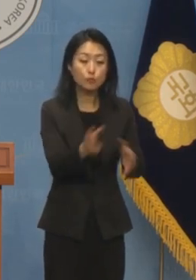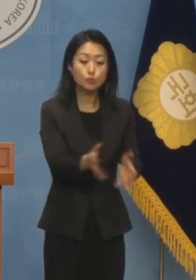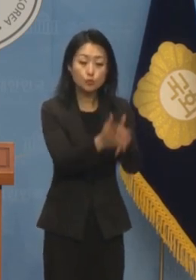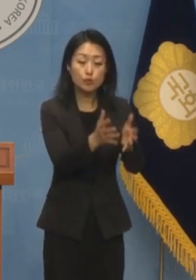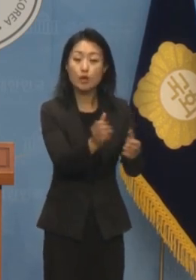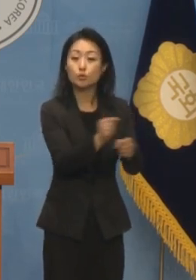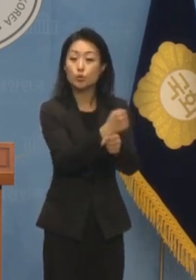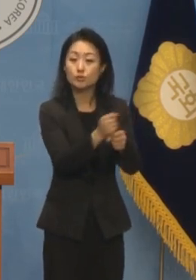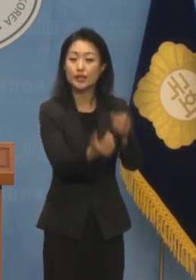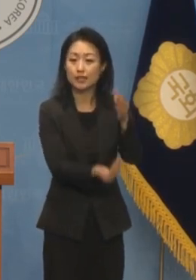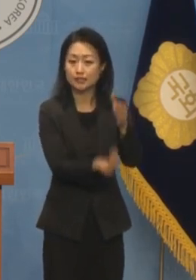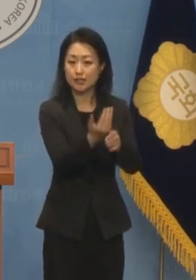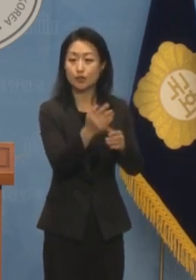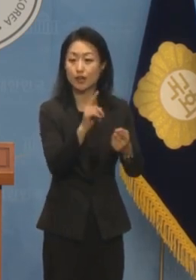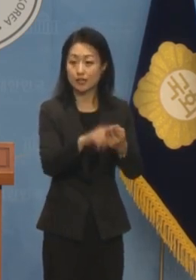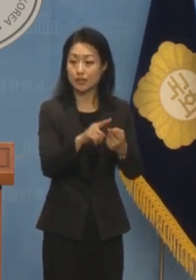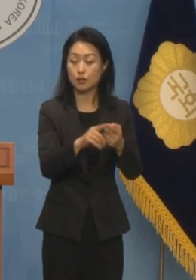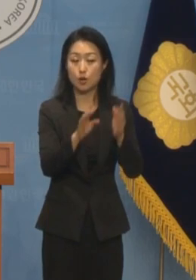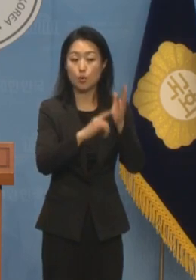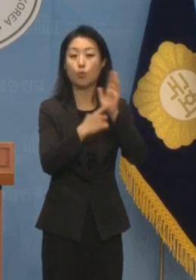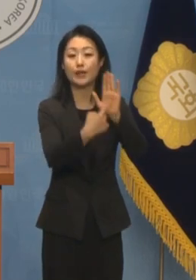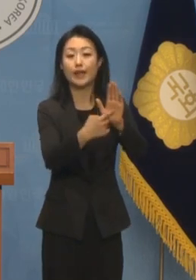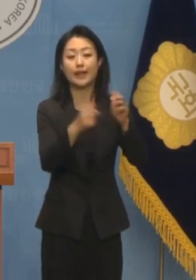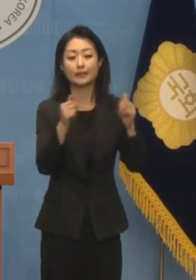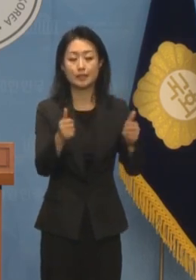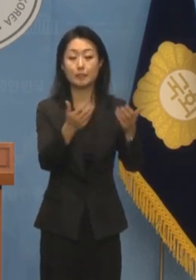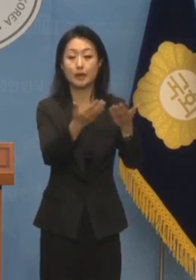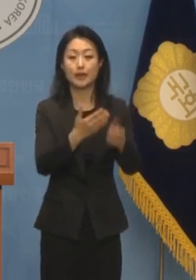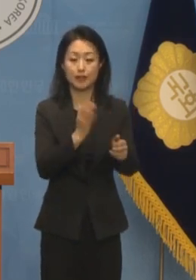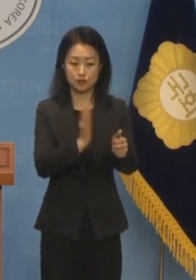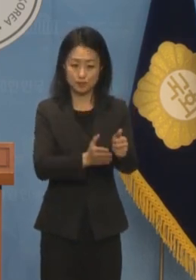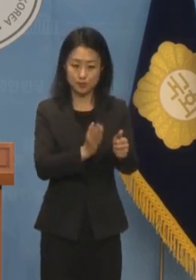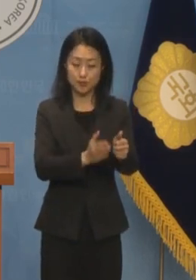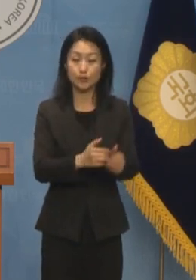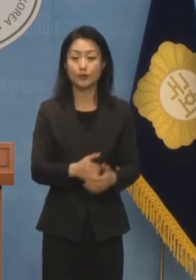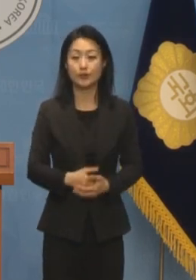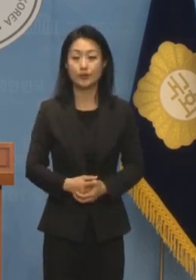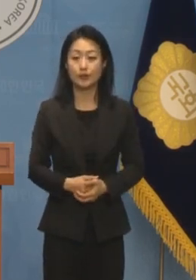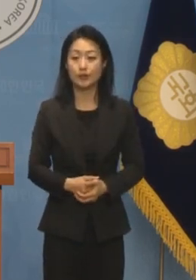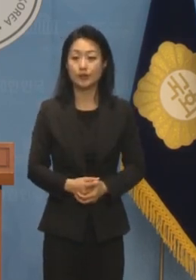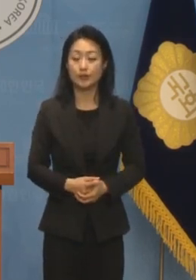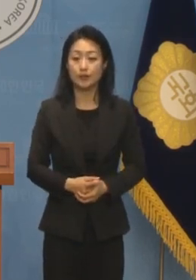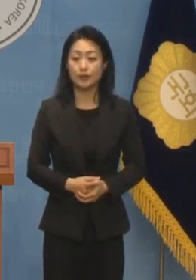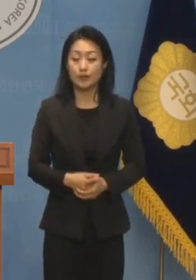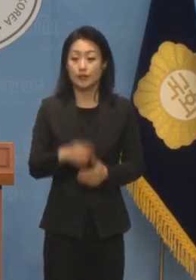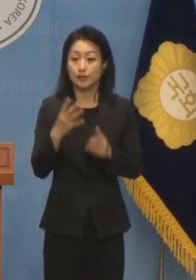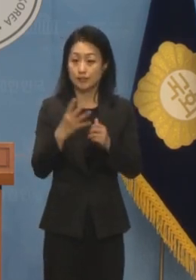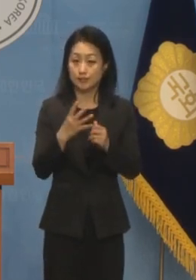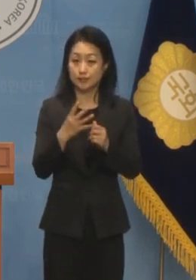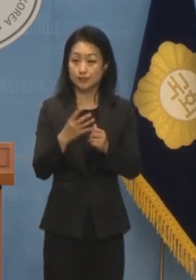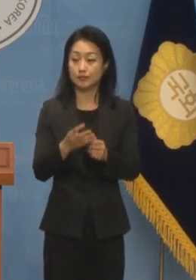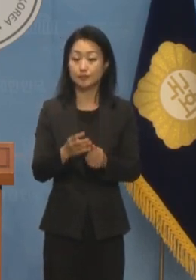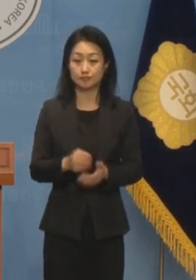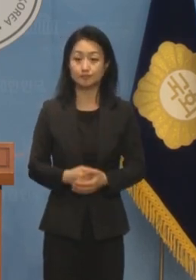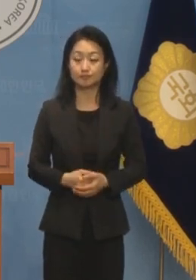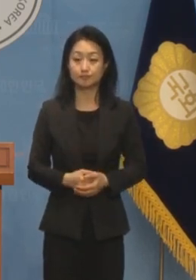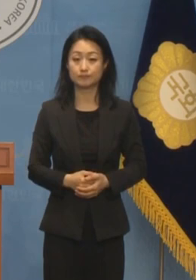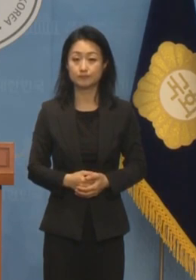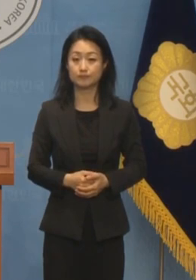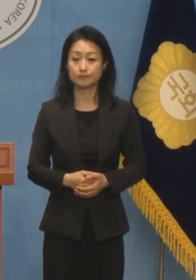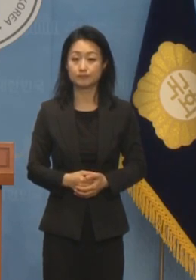사건에 대해서 공개 재판을 해 주시기 바랍니다. 네 번째로